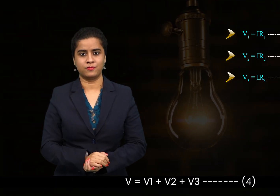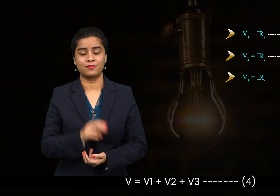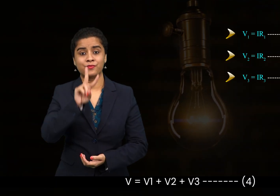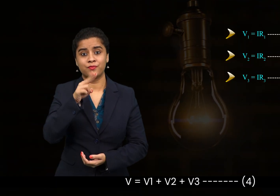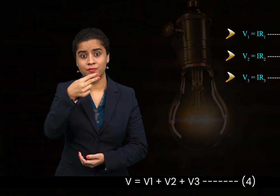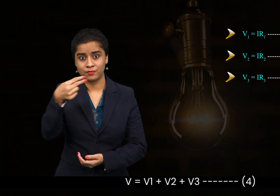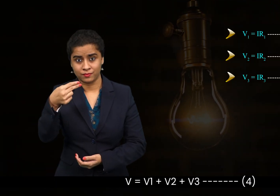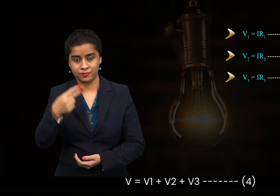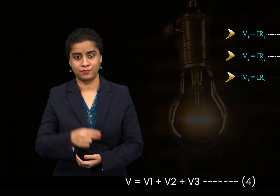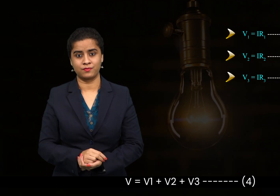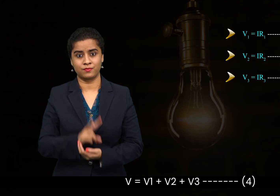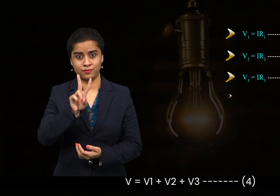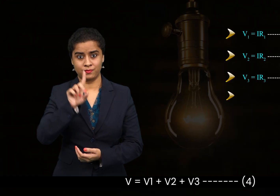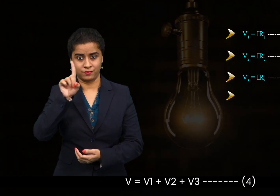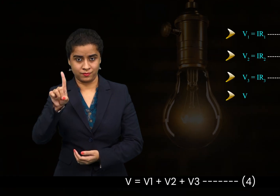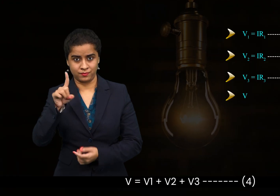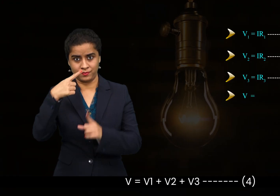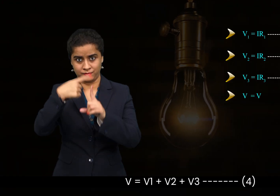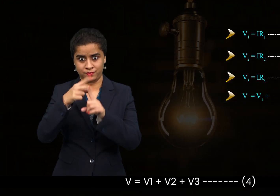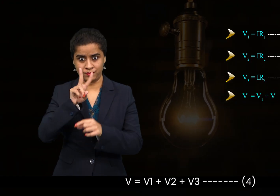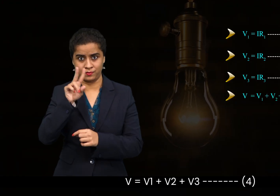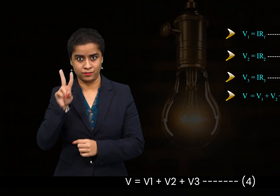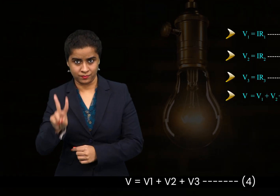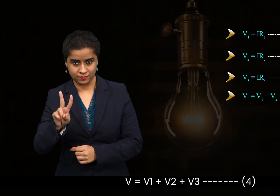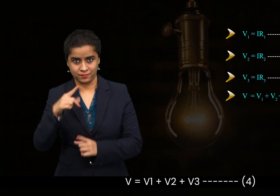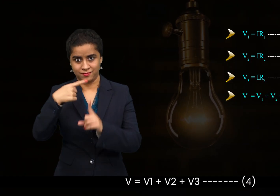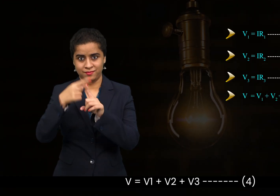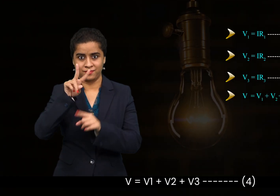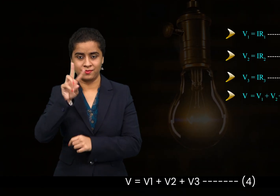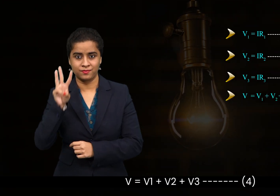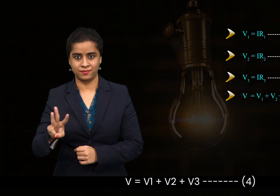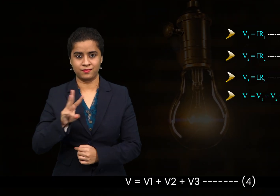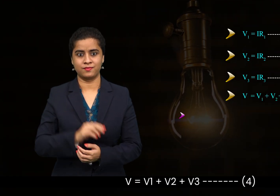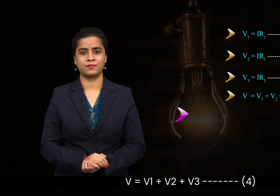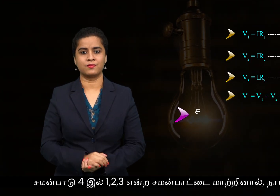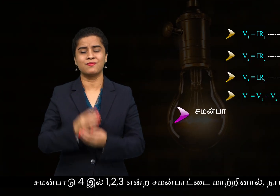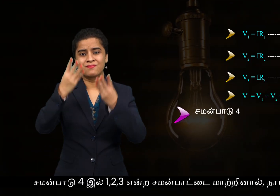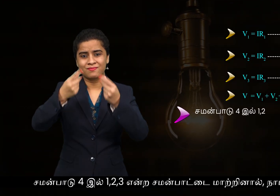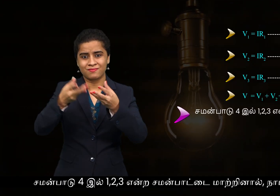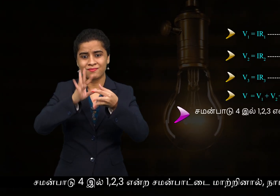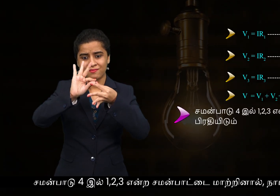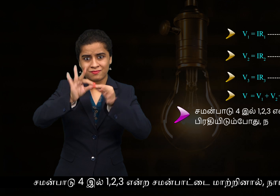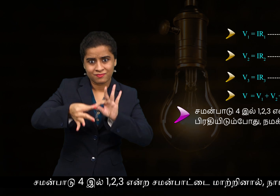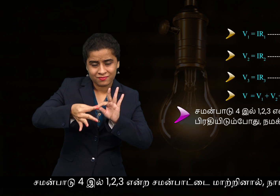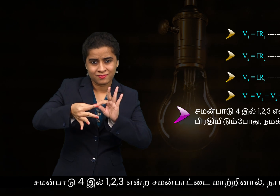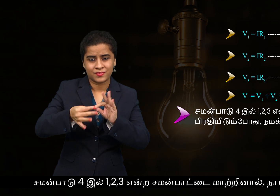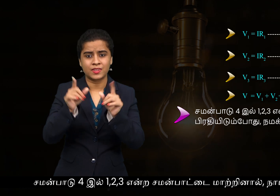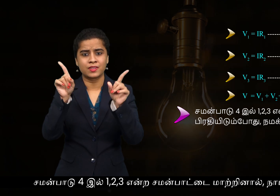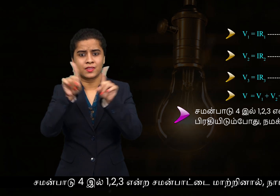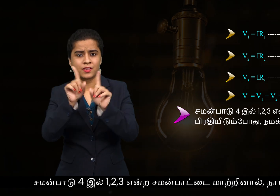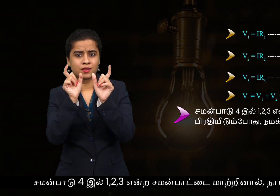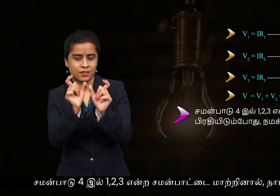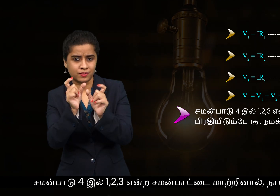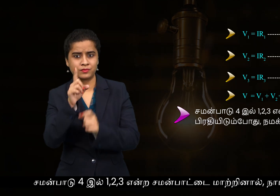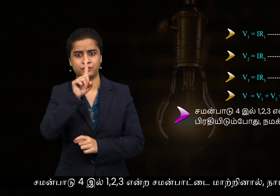V ஈடு V1 கூட்டல் V2 கூட்டல் V3 சமன்பாடு 4. சமன்பாடு 4இல்